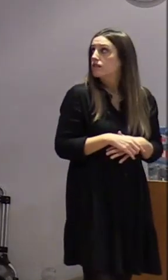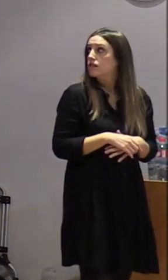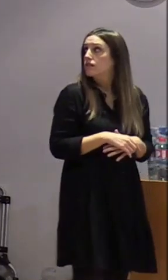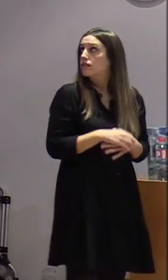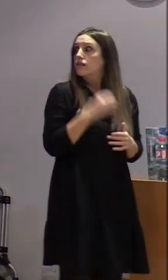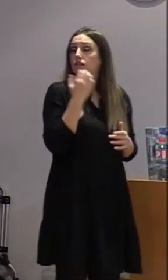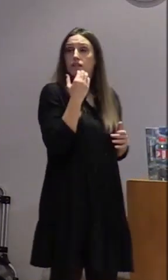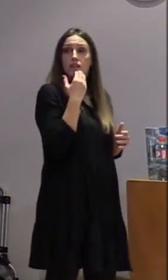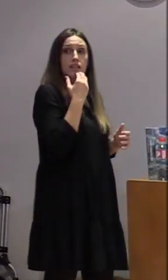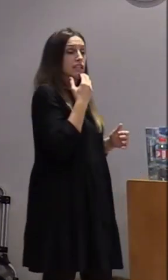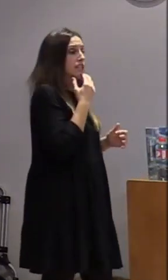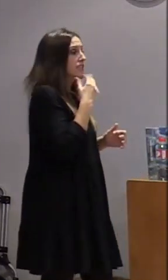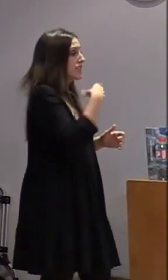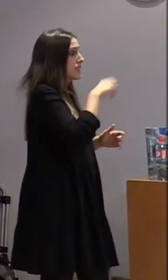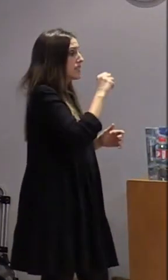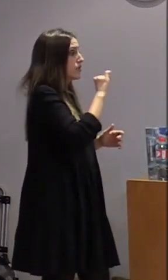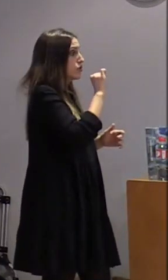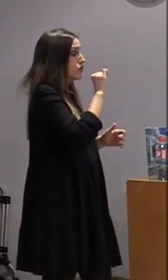si Goya está en Madrid,